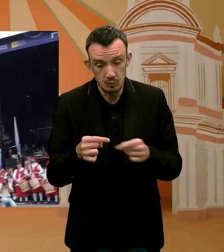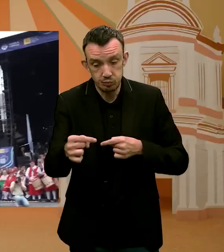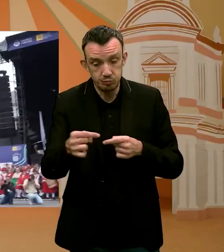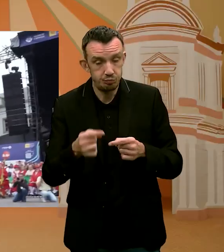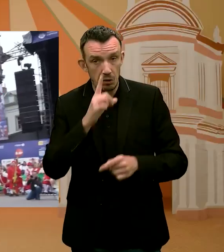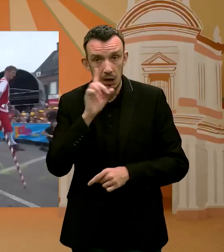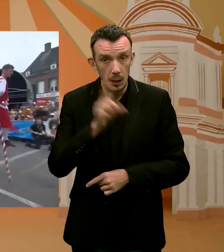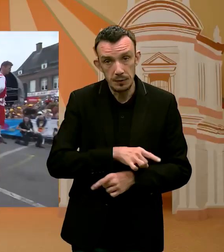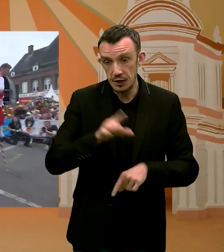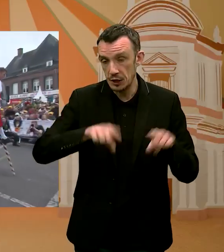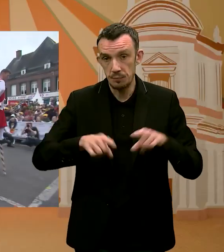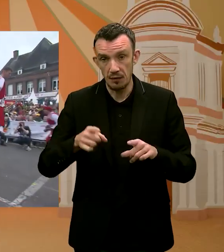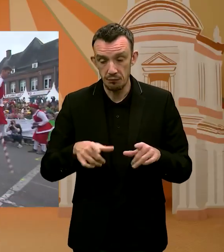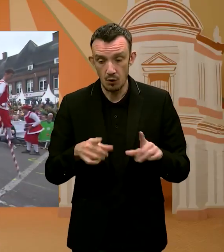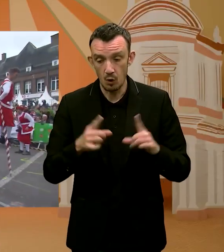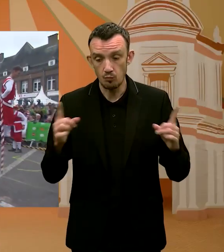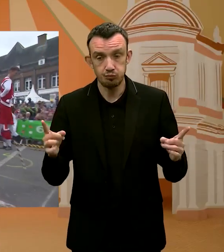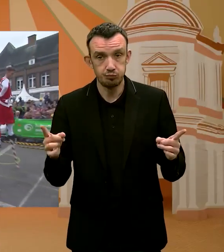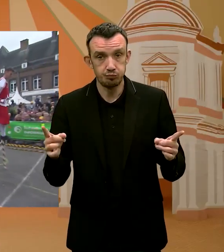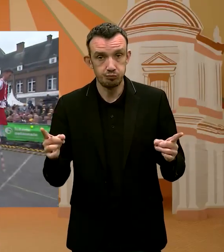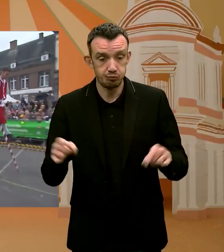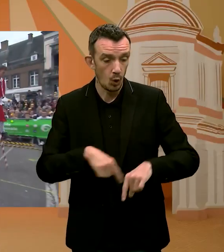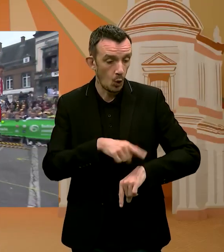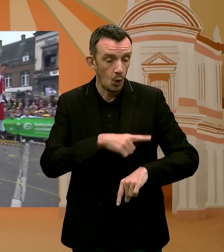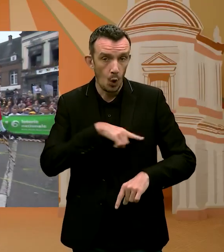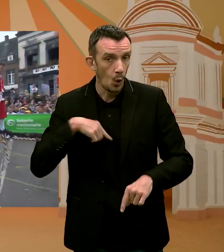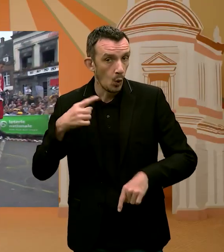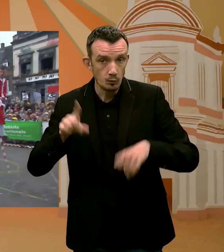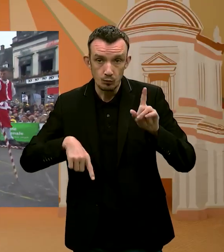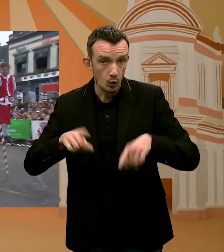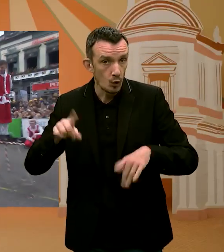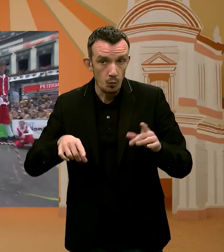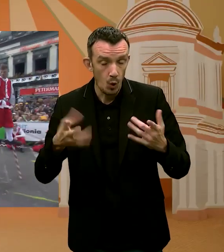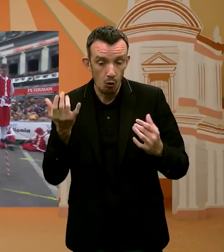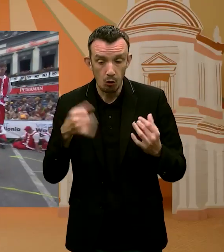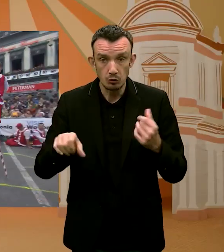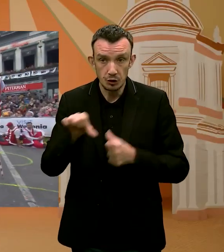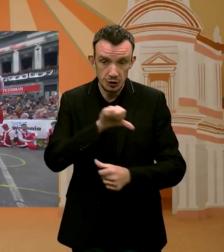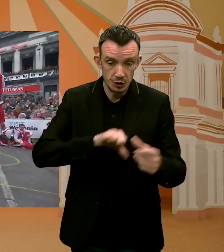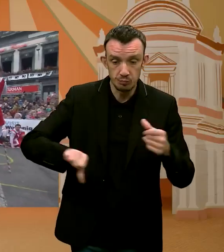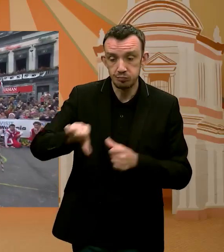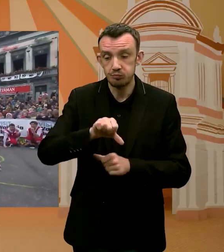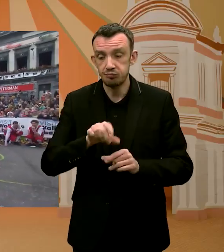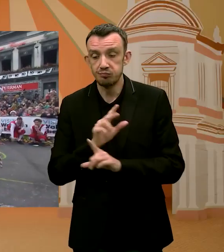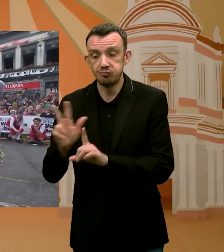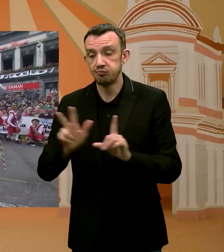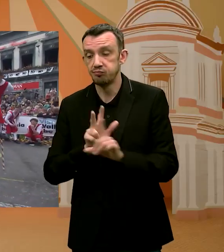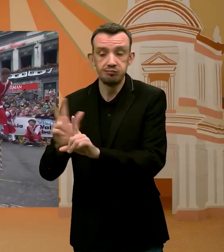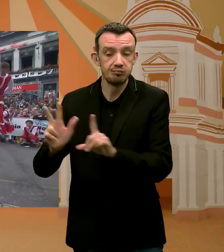Voilà. Il n'y a pas de règle a priori. Voilà. Je pense que si ça tourne trop, à un moment donné, ça va se recentrer. Parce qu'ils vont se